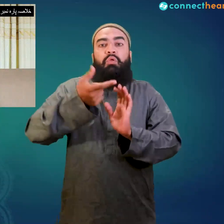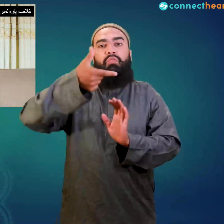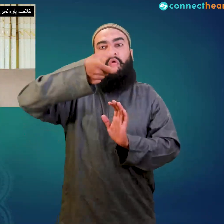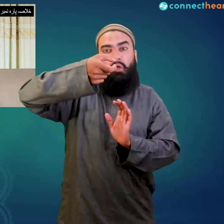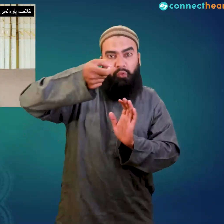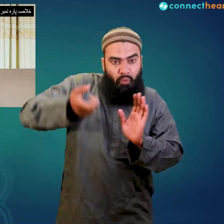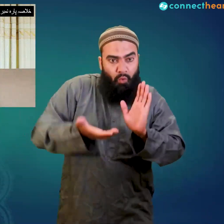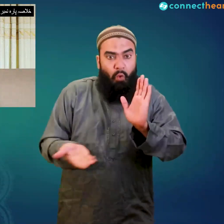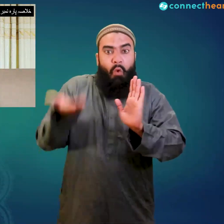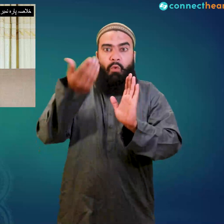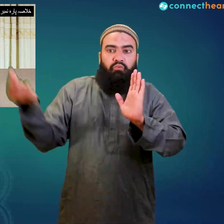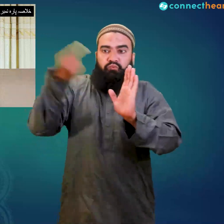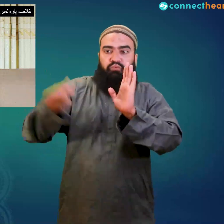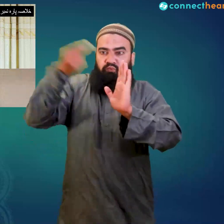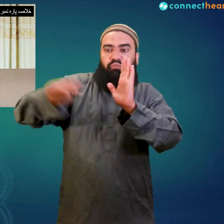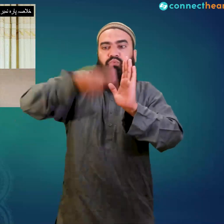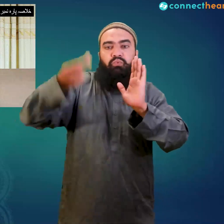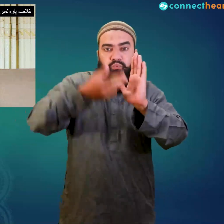رب العزت دیں گے۔